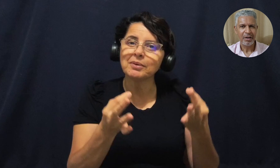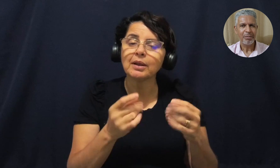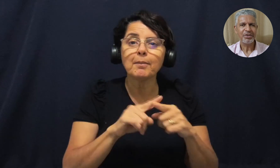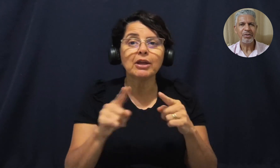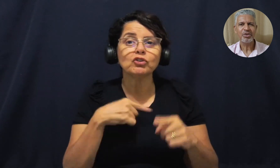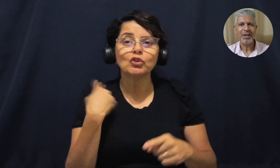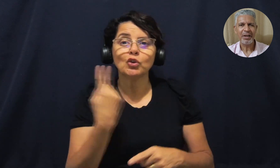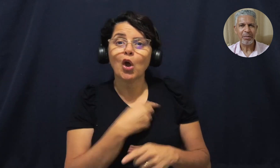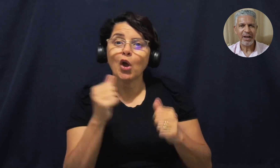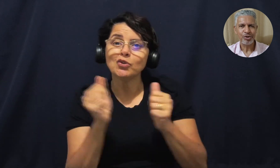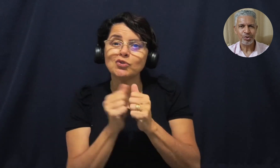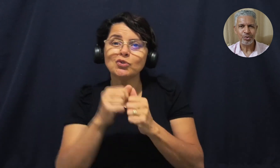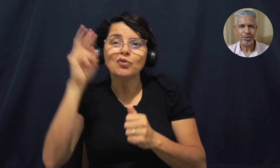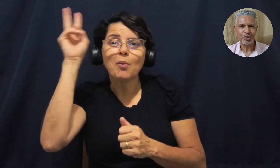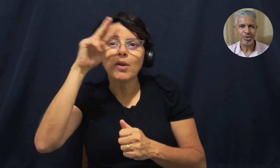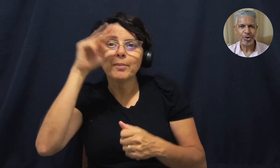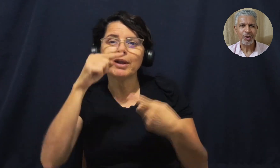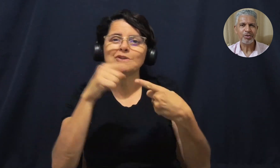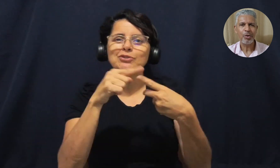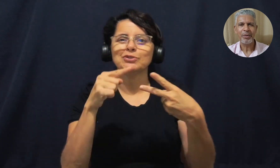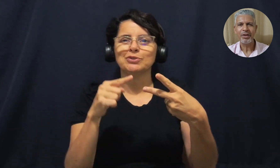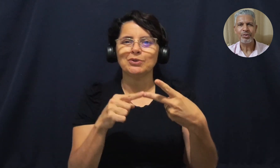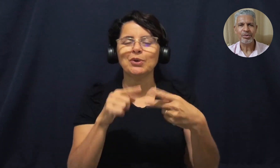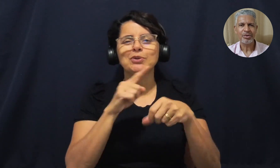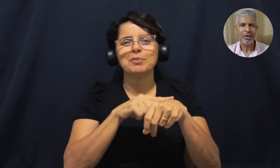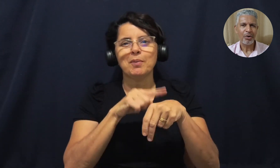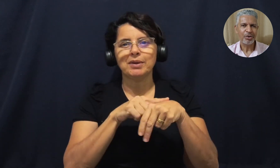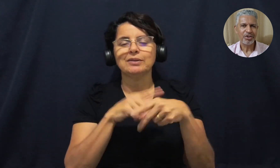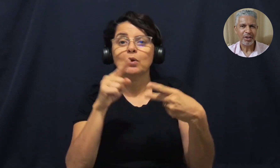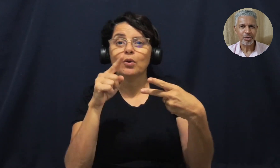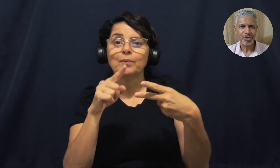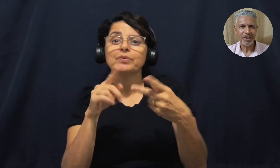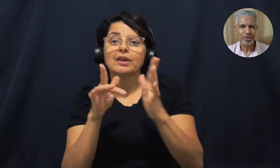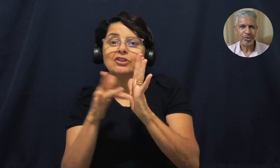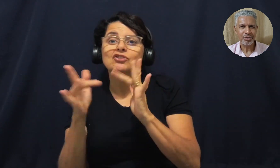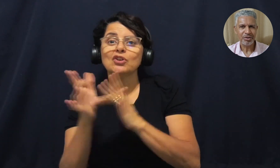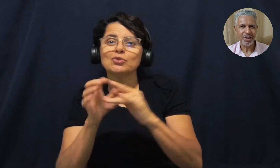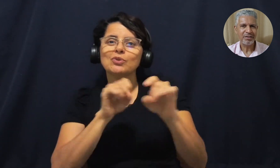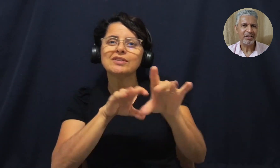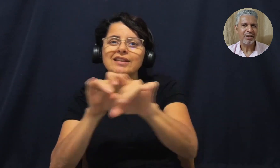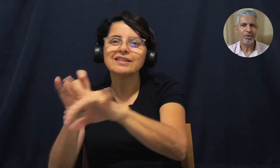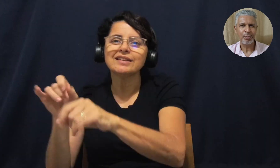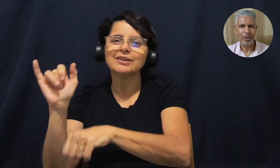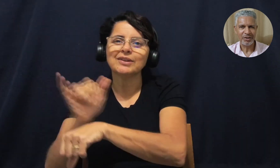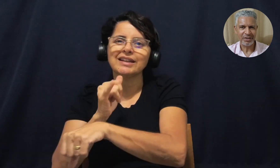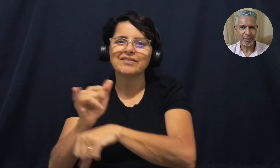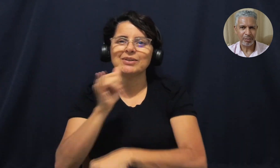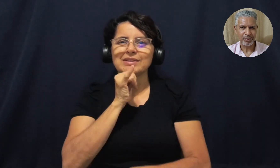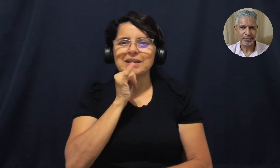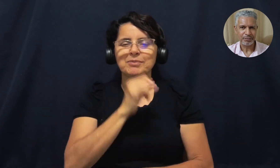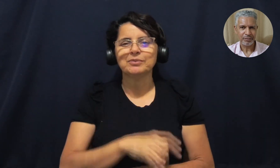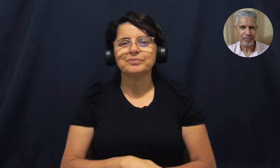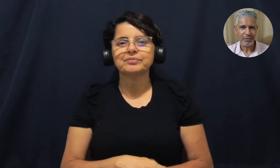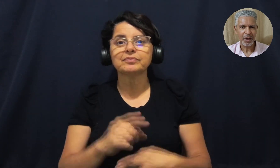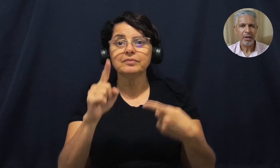humildade. Mas vamos relembrar juntos dois momentos onde temos Jesus ensinando pelo